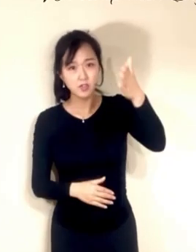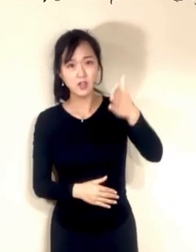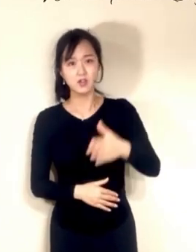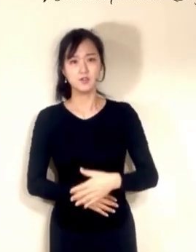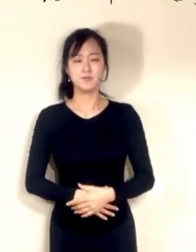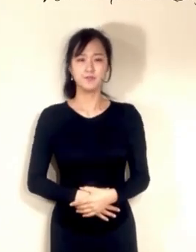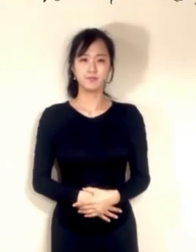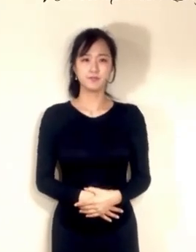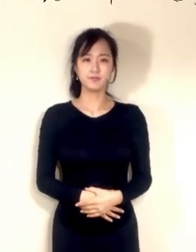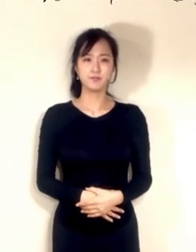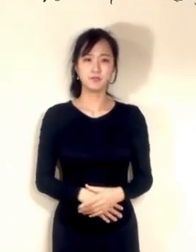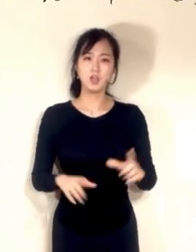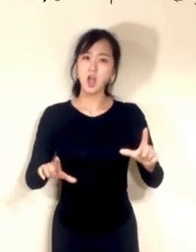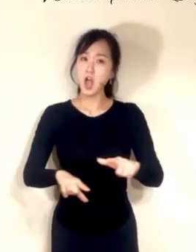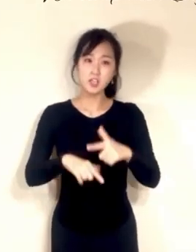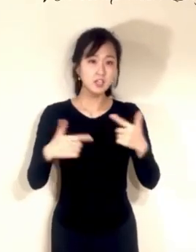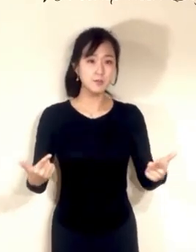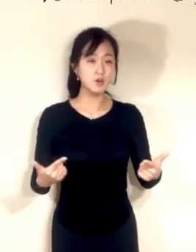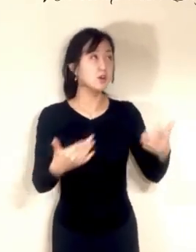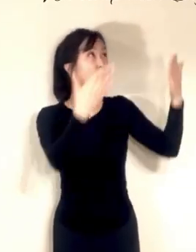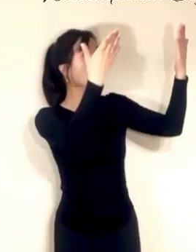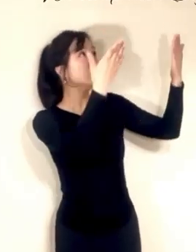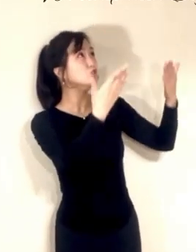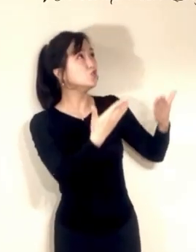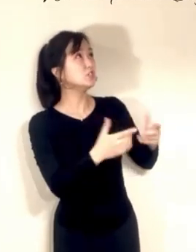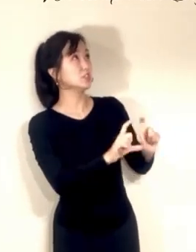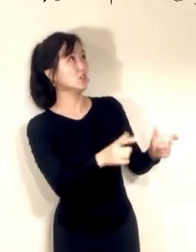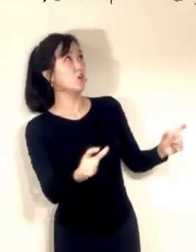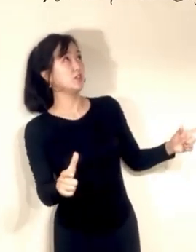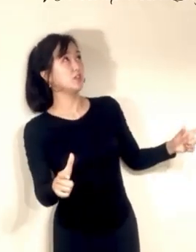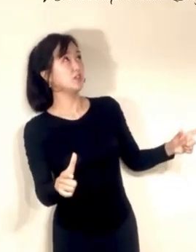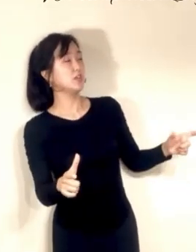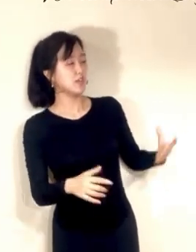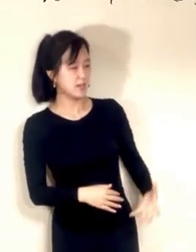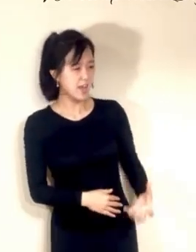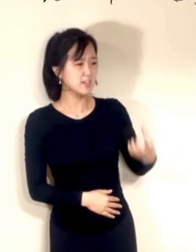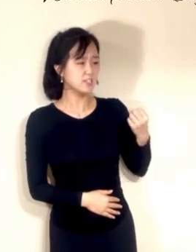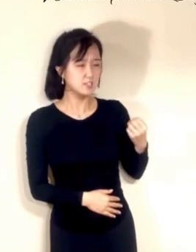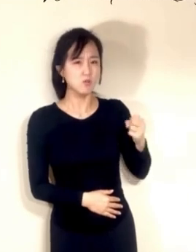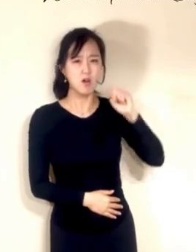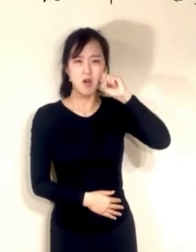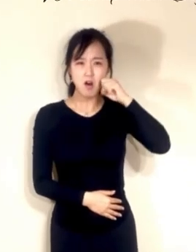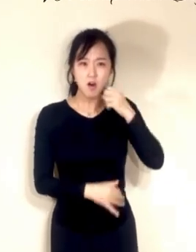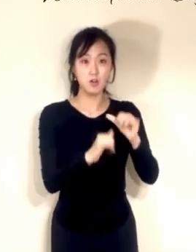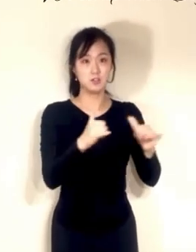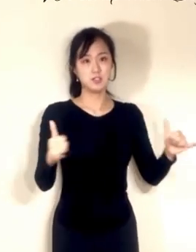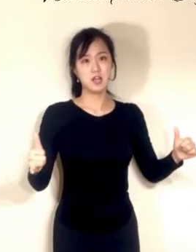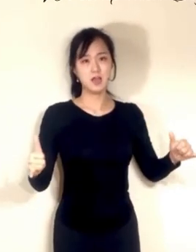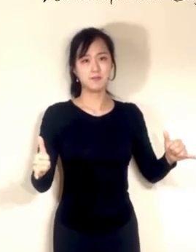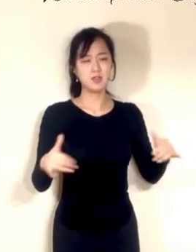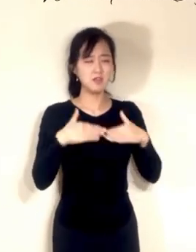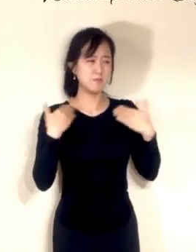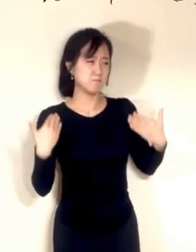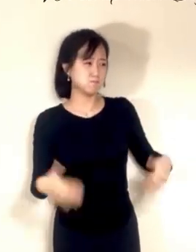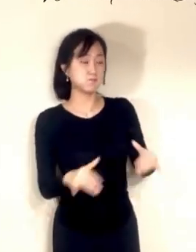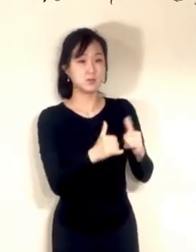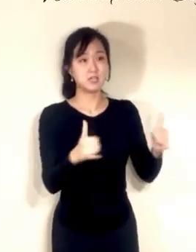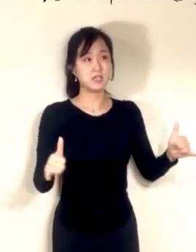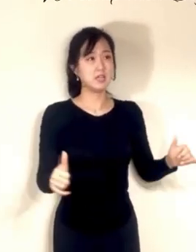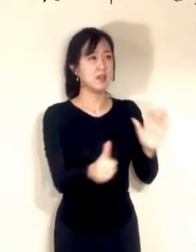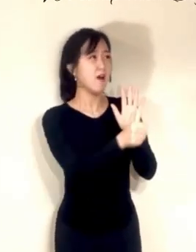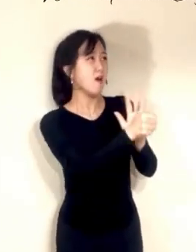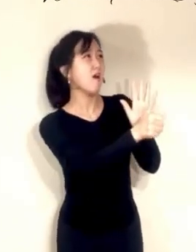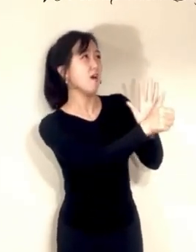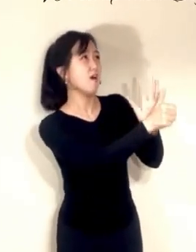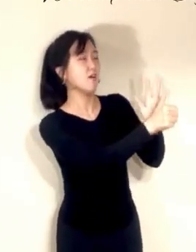해입니까? 아니면 나에게 주신 그것들을 연약한 자들, 어려움을 겪는 자들,